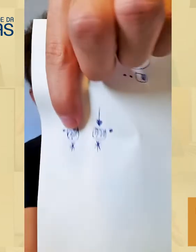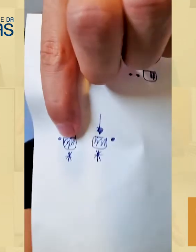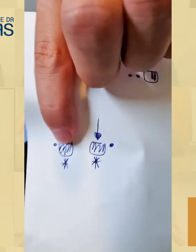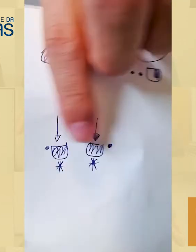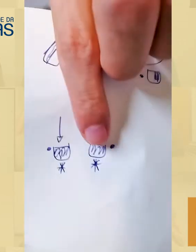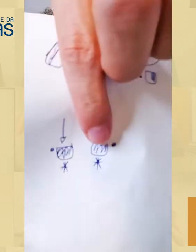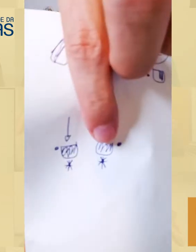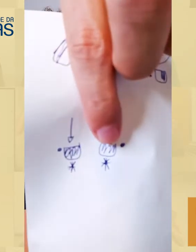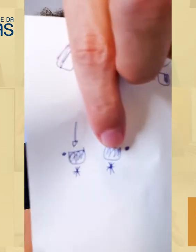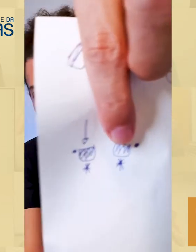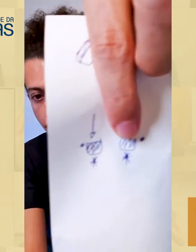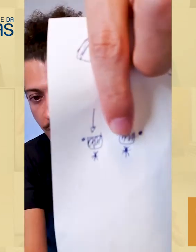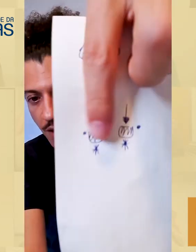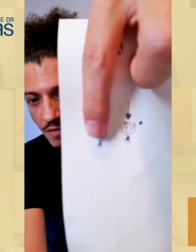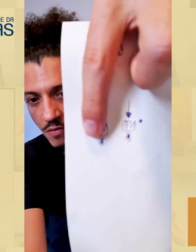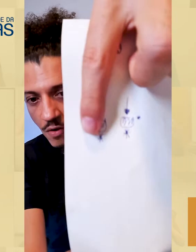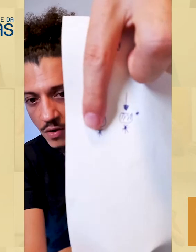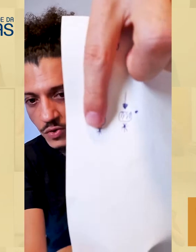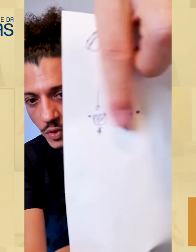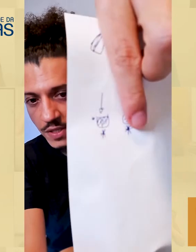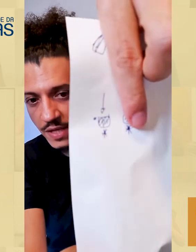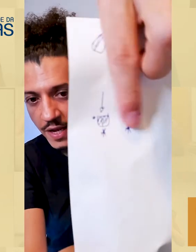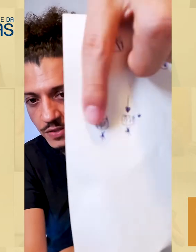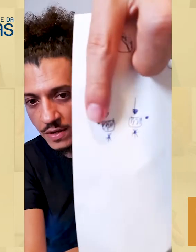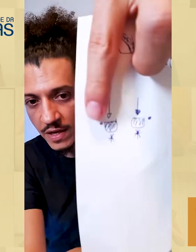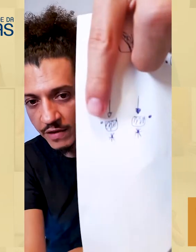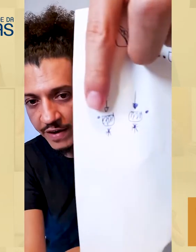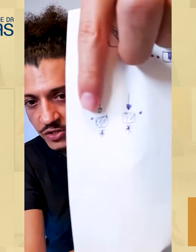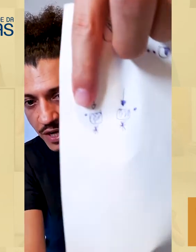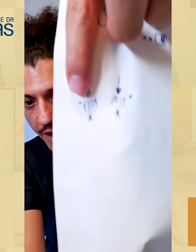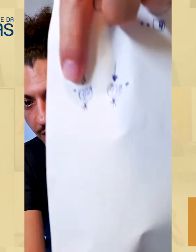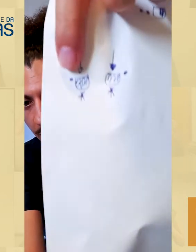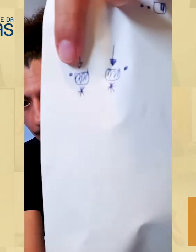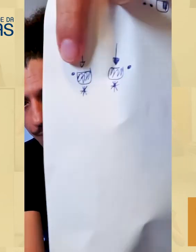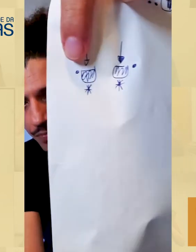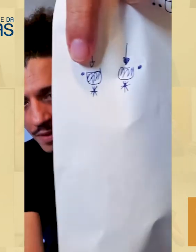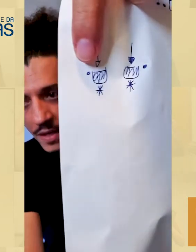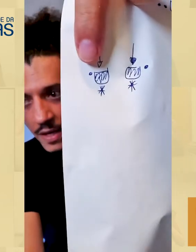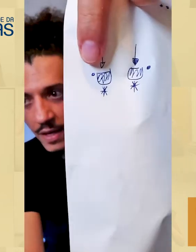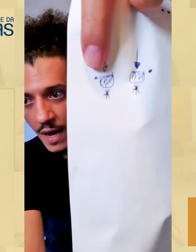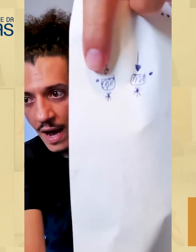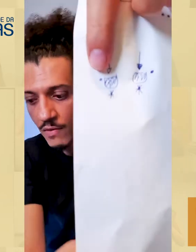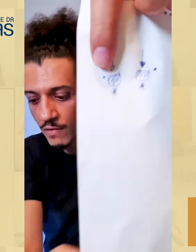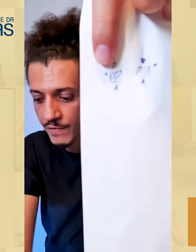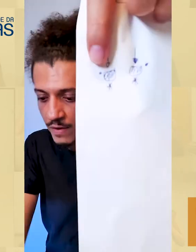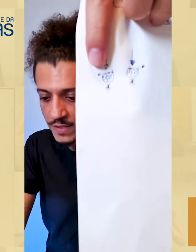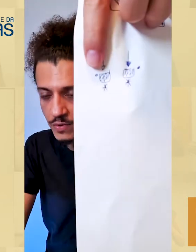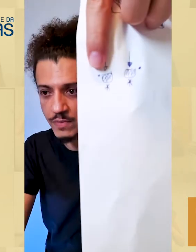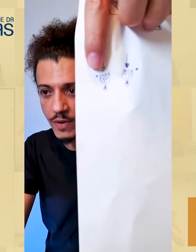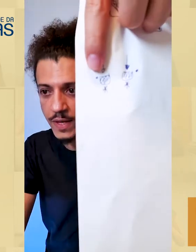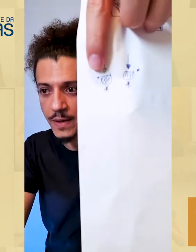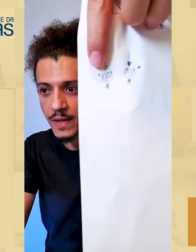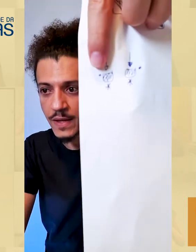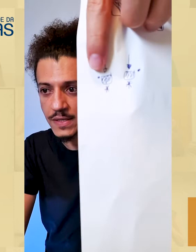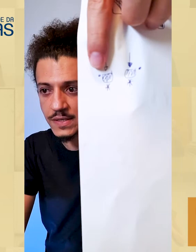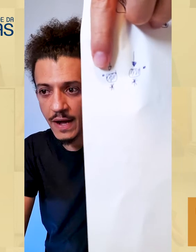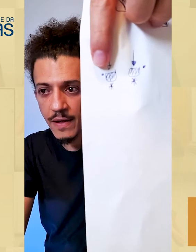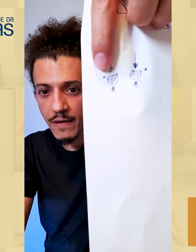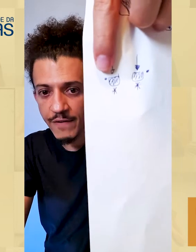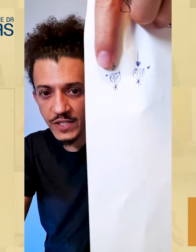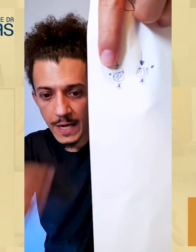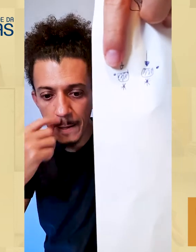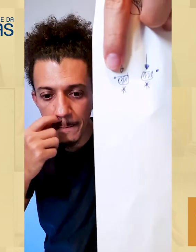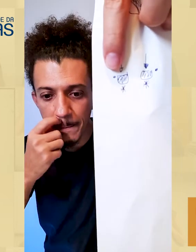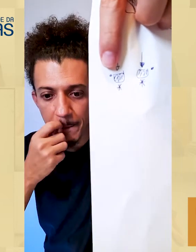escrever as duas configurações de mão, coloca os dois asteriscos e vai indicar aqui que a configuração de mão aqui